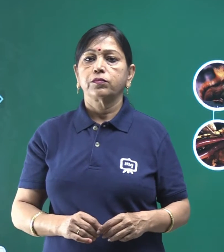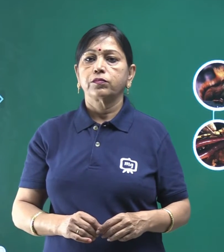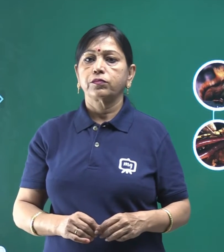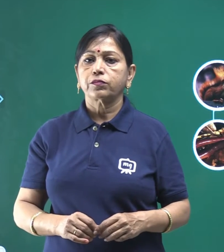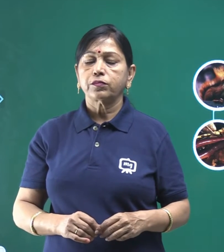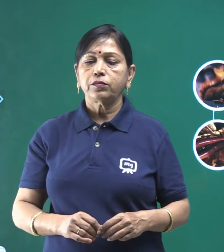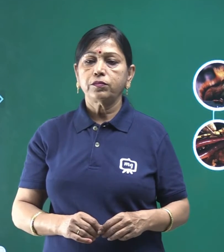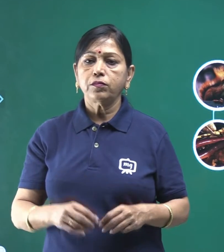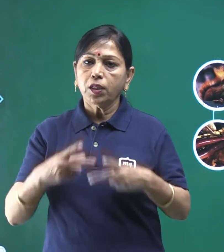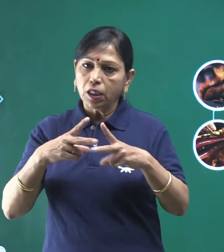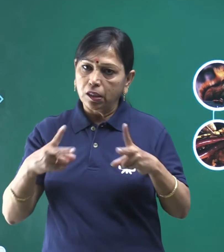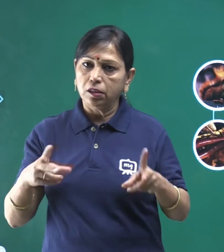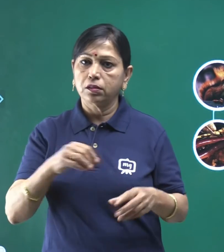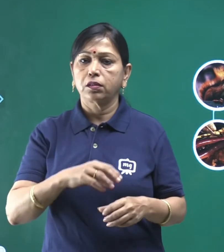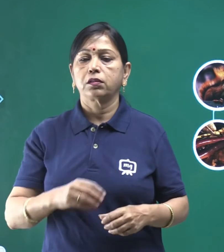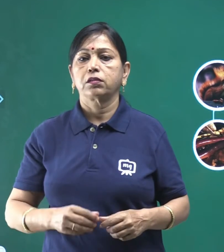विभिन्न प्रकार के